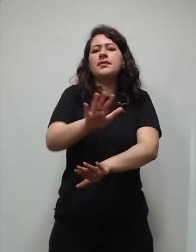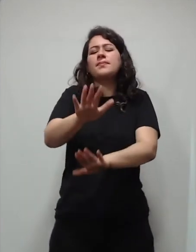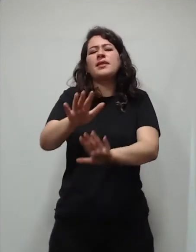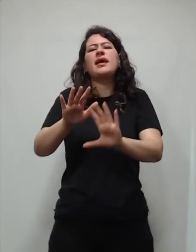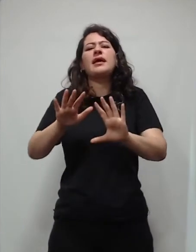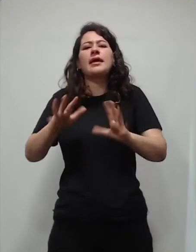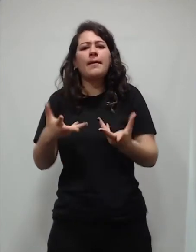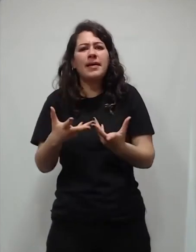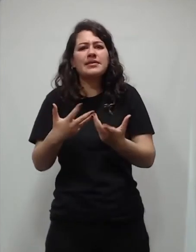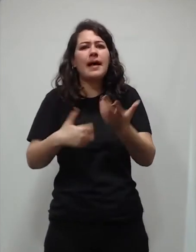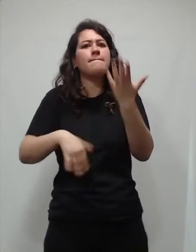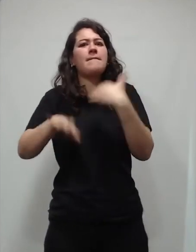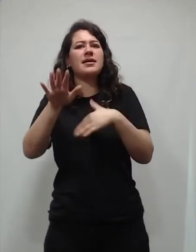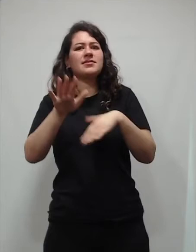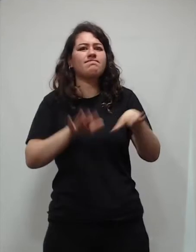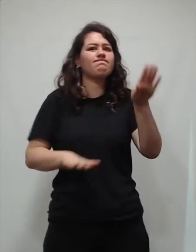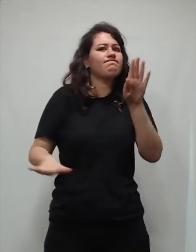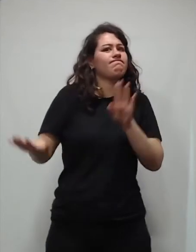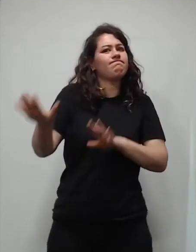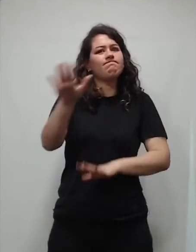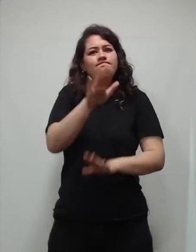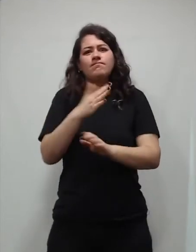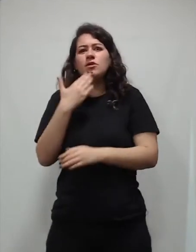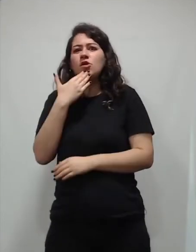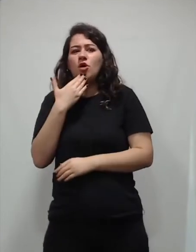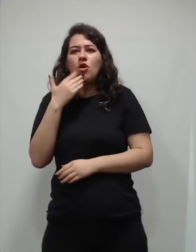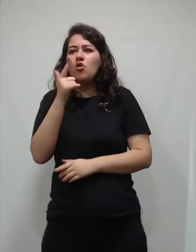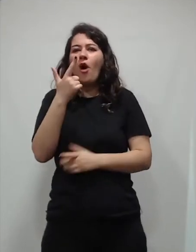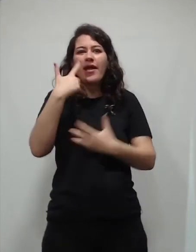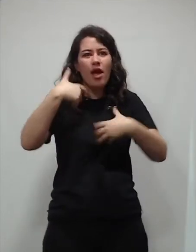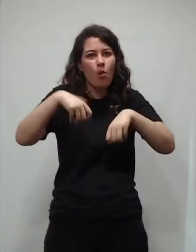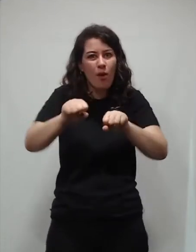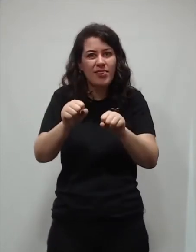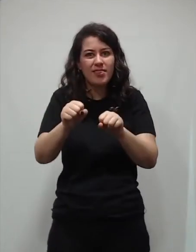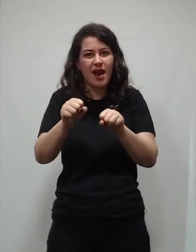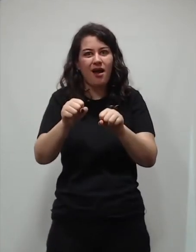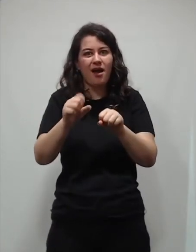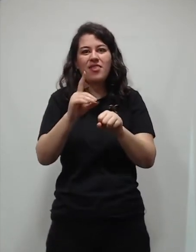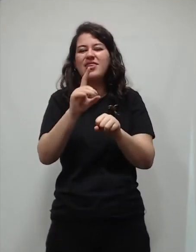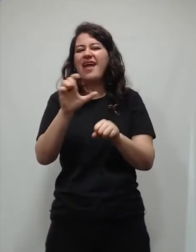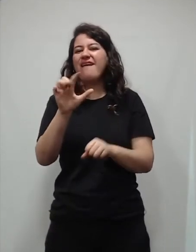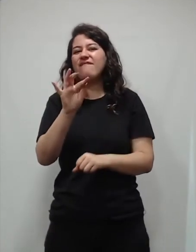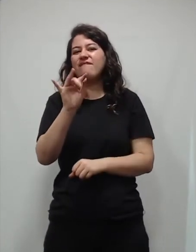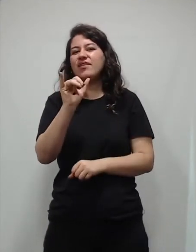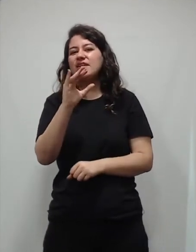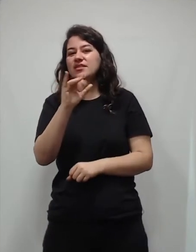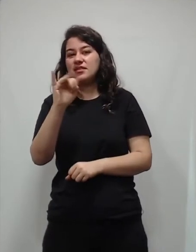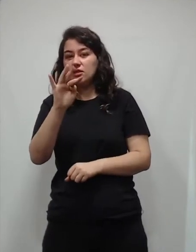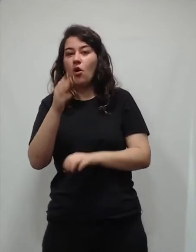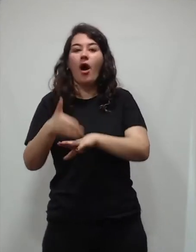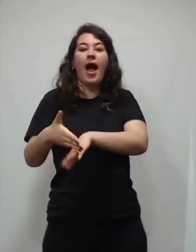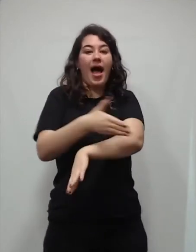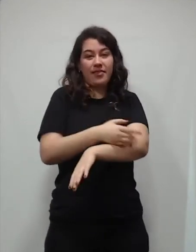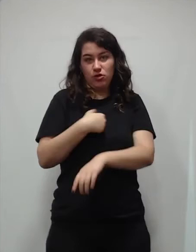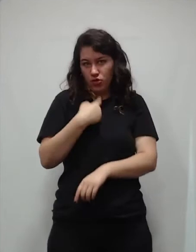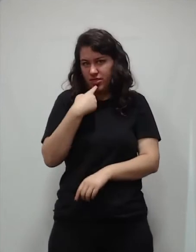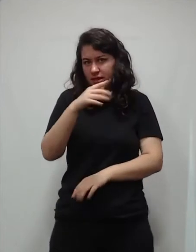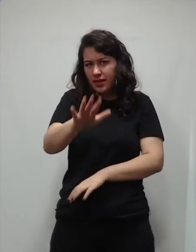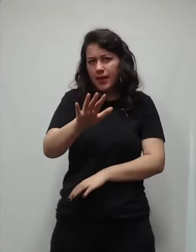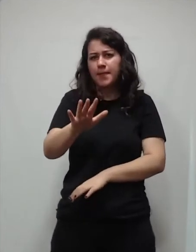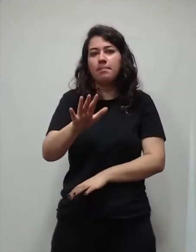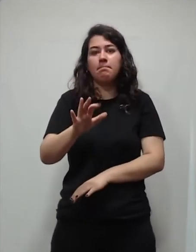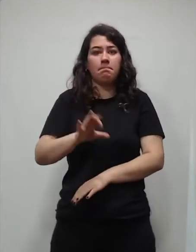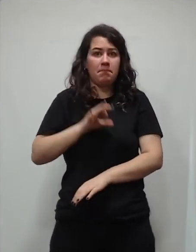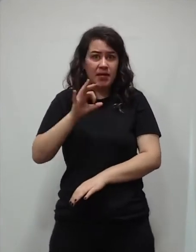cuando es mucho más difuso y no se constata ningún déficit? O lo que yo decía antes, la